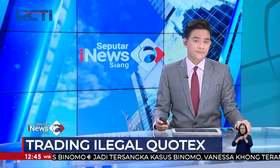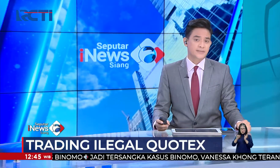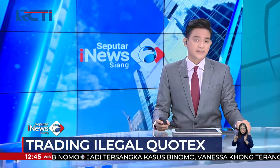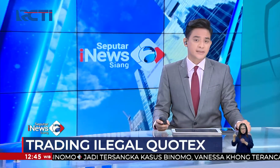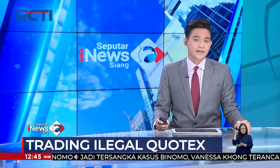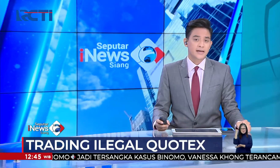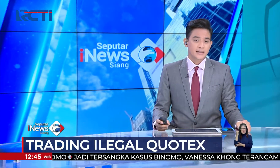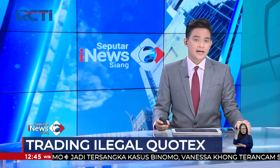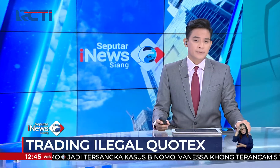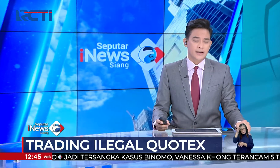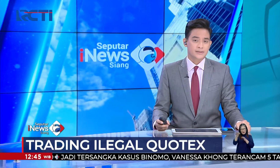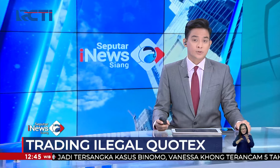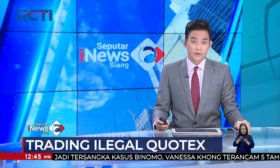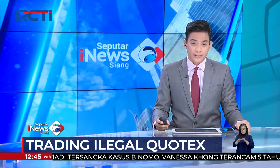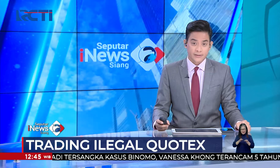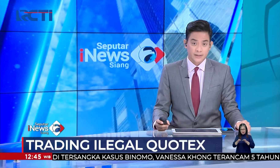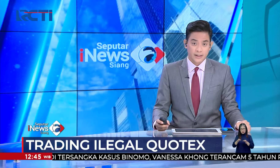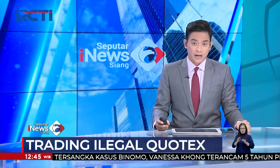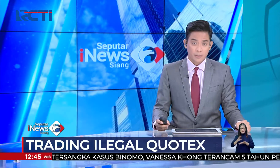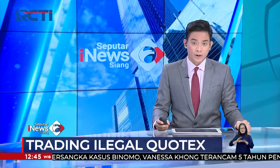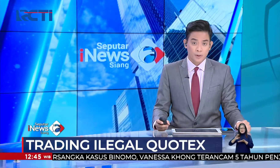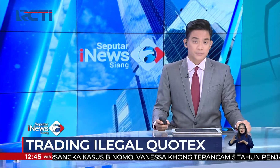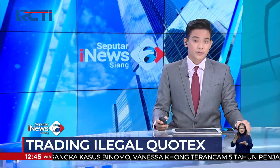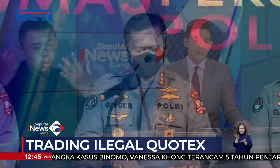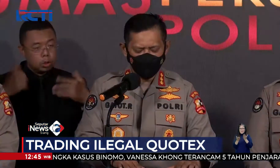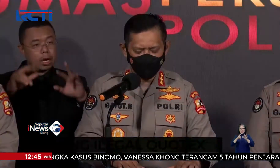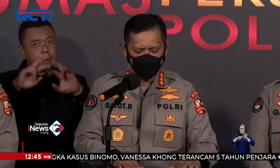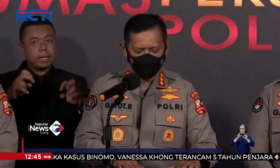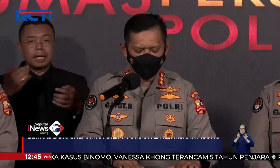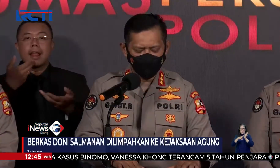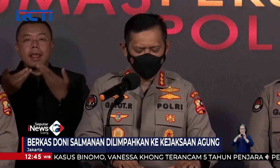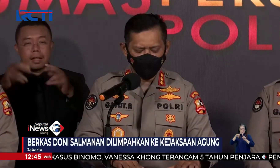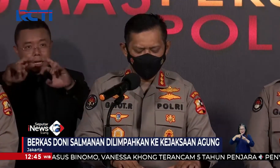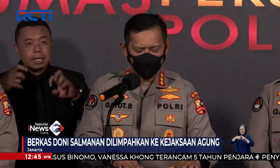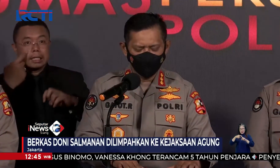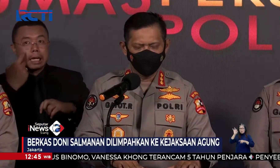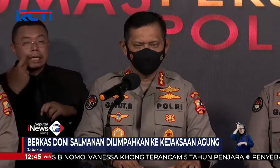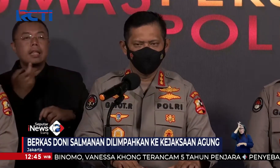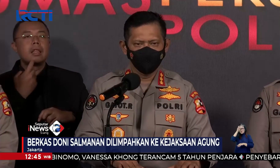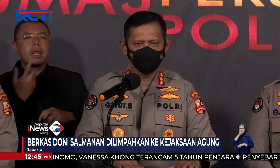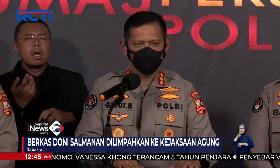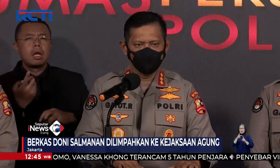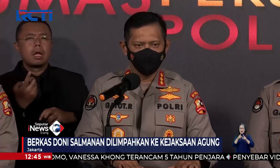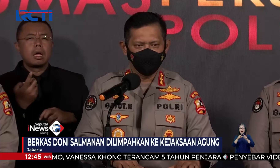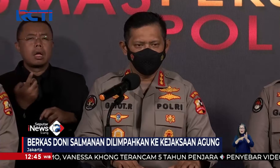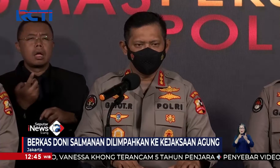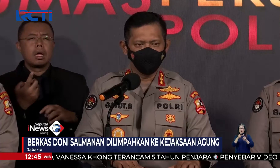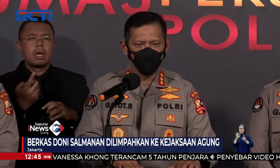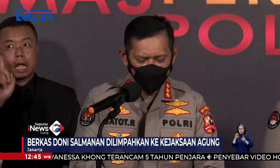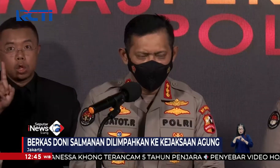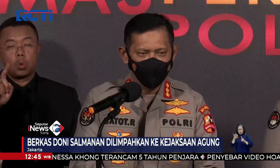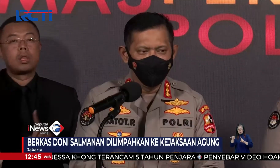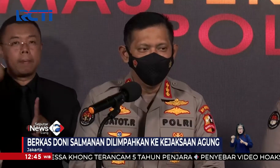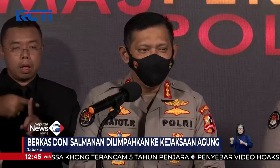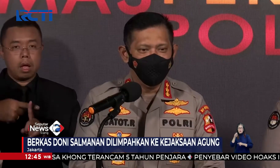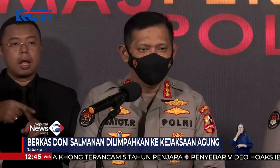berkedok investasi di aplikasi Quotex. Kabak Penum Mabes Polri, Kombes Gatot Repli Handoko, mengatakan artis pertama